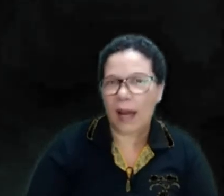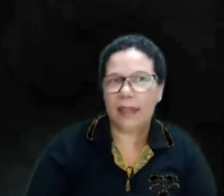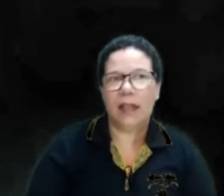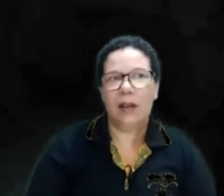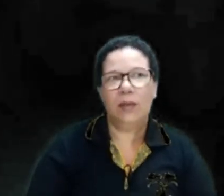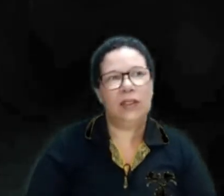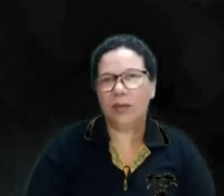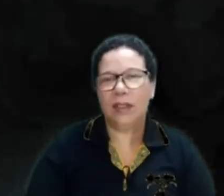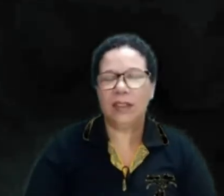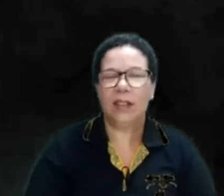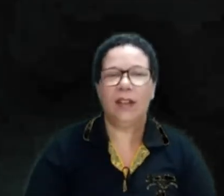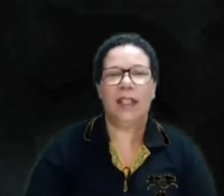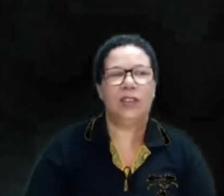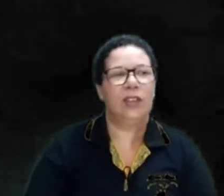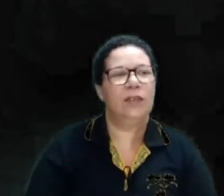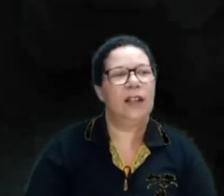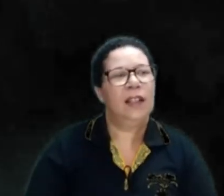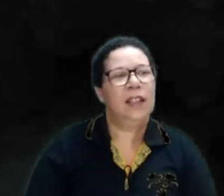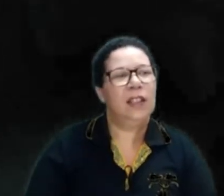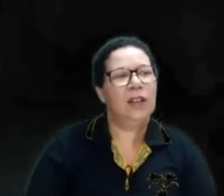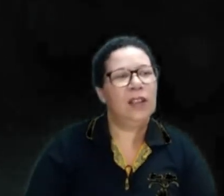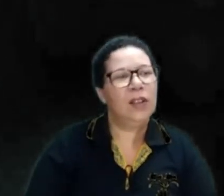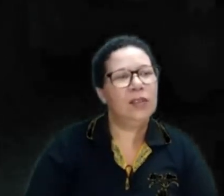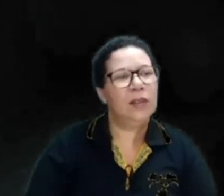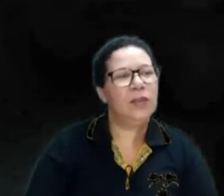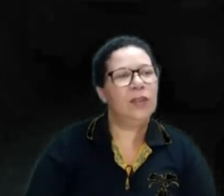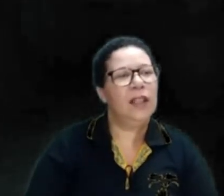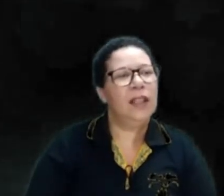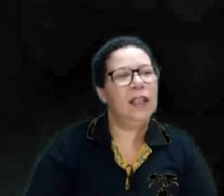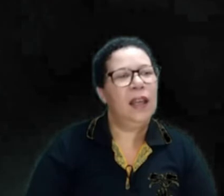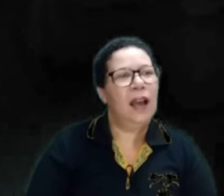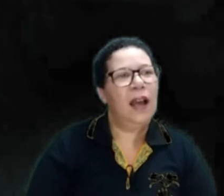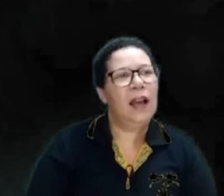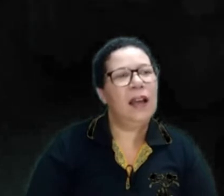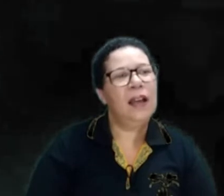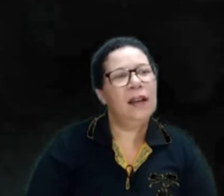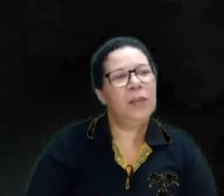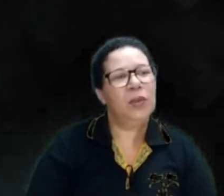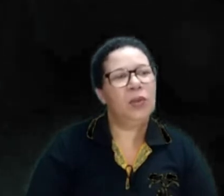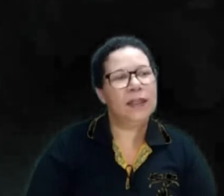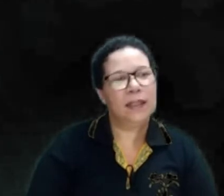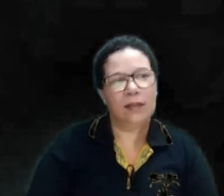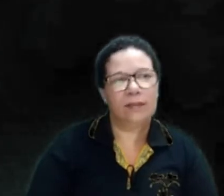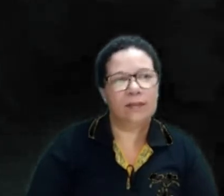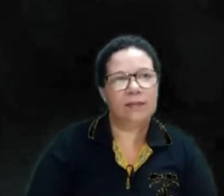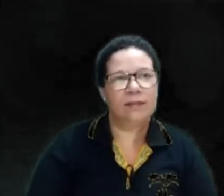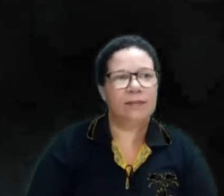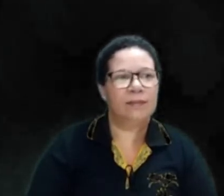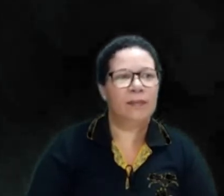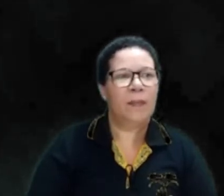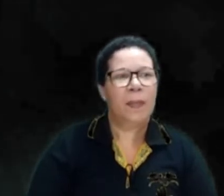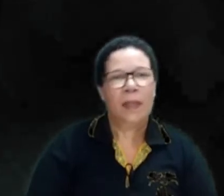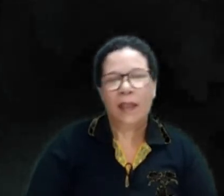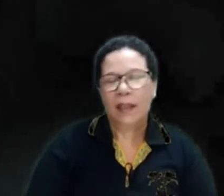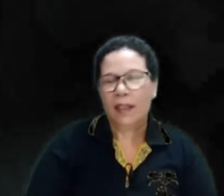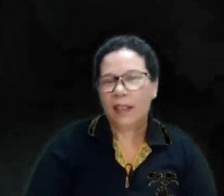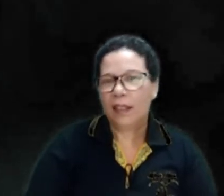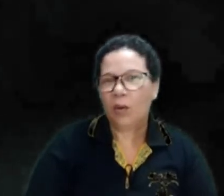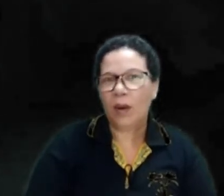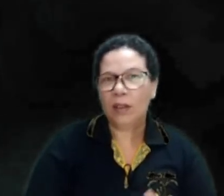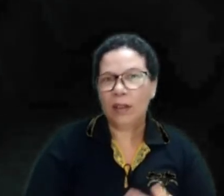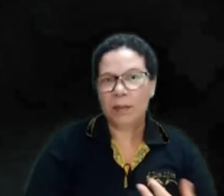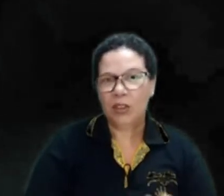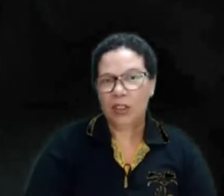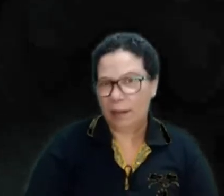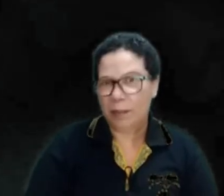uma atividade avaliativa. Então aqui nós vamos ver a pontuação. E quando,